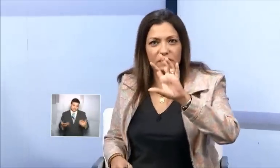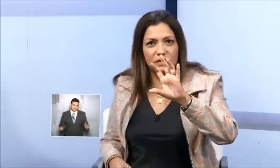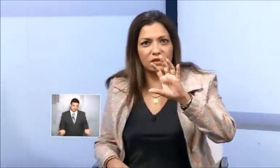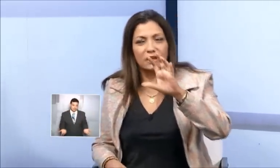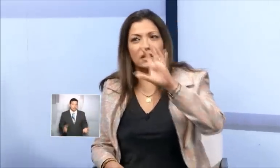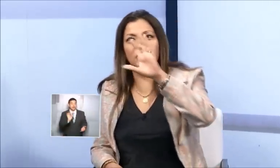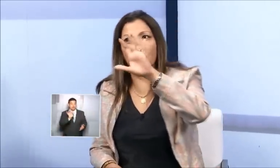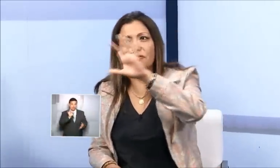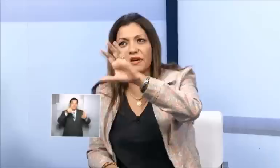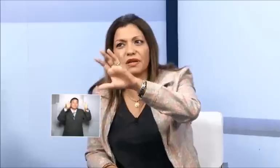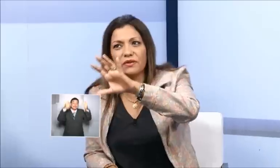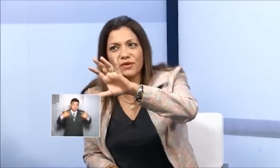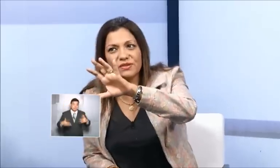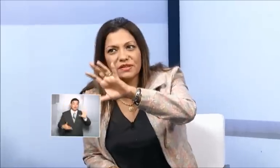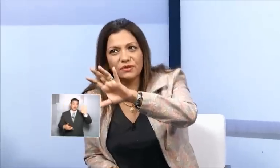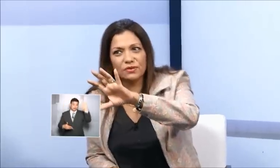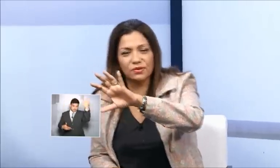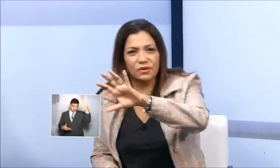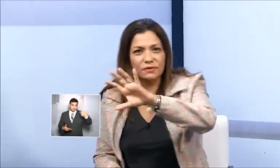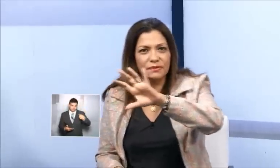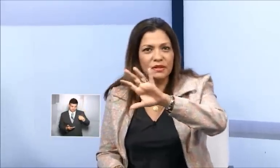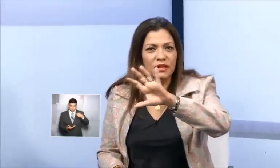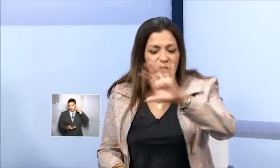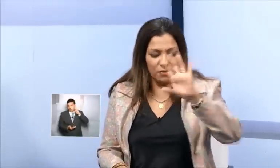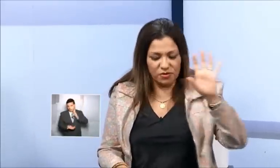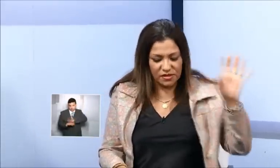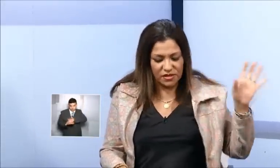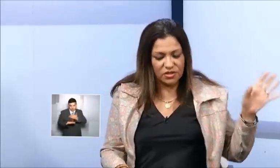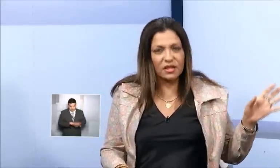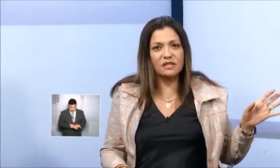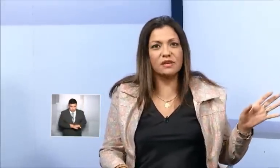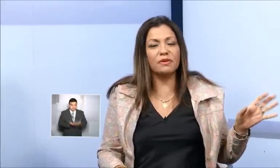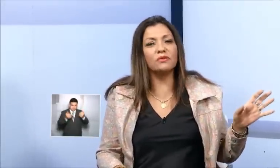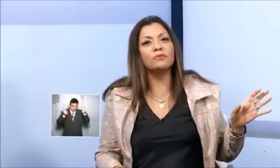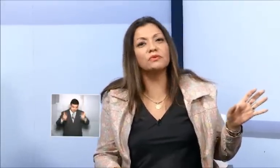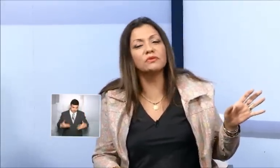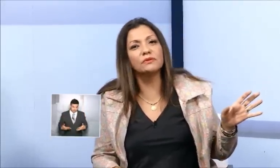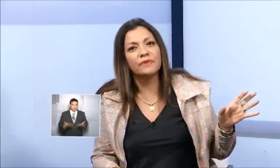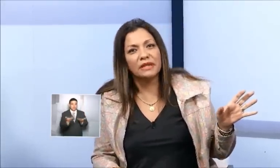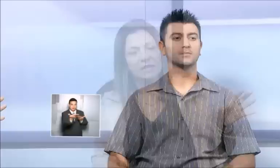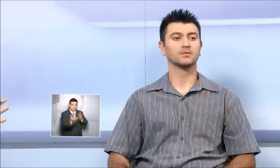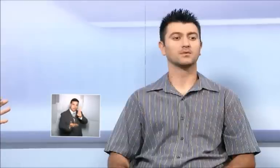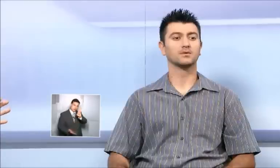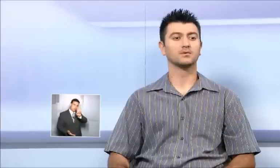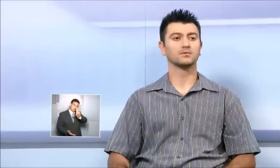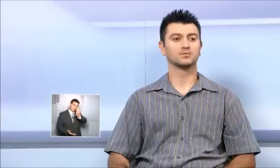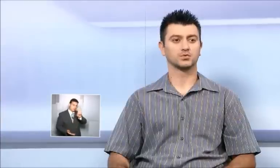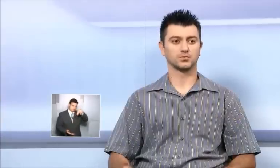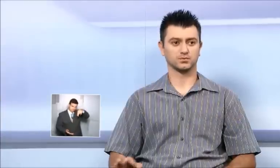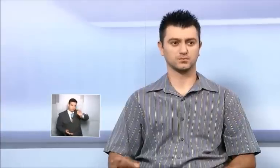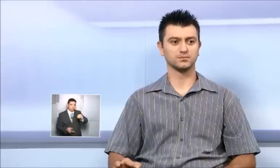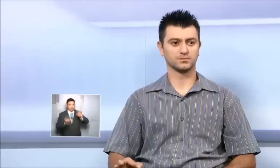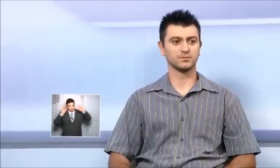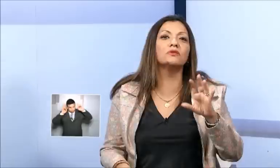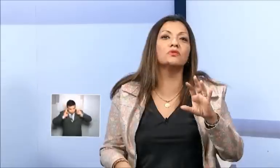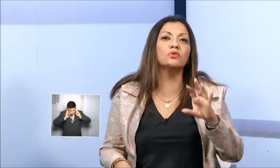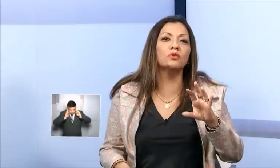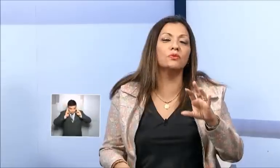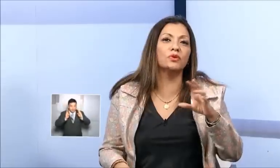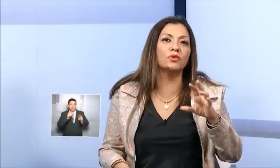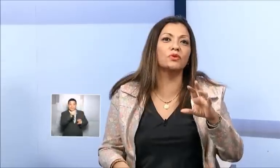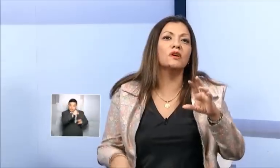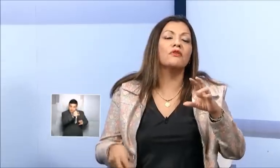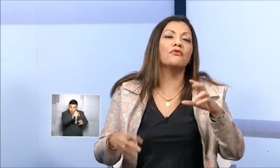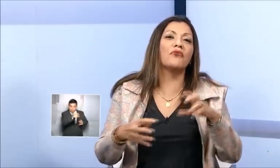está acontecendo aqui, o Rafael é nosso tradutor. Como eu disse, a gente está recebendo o Bruno, ele é deficiente auditivo, então enquanto